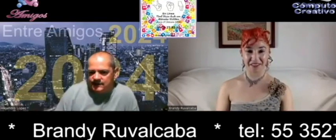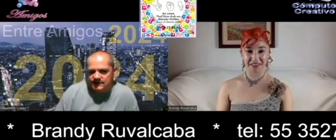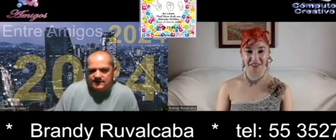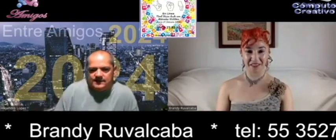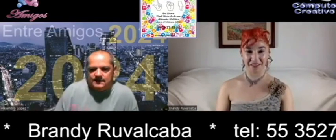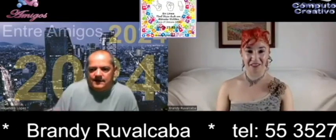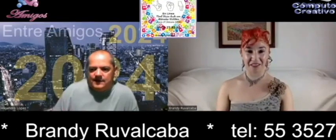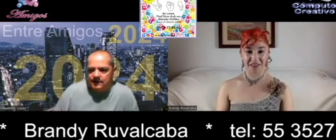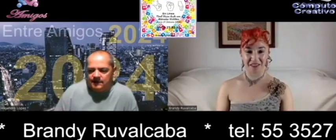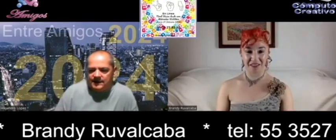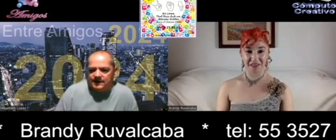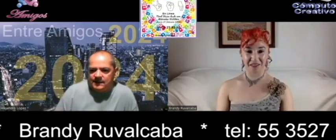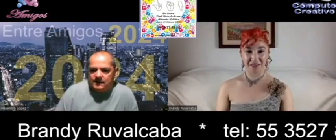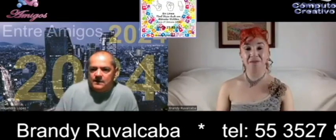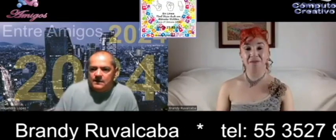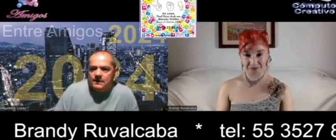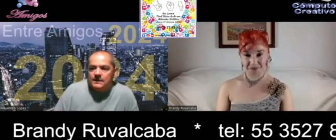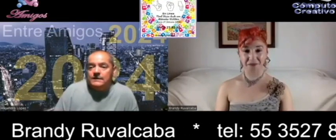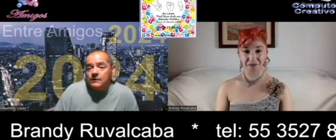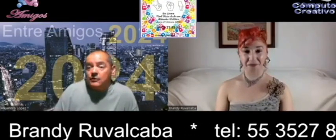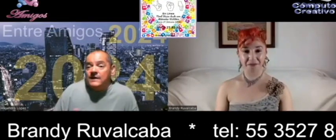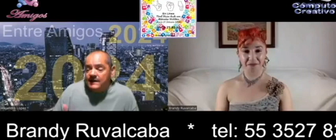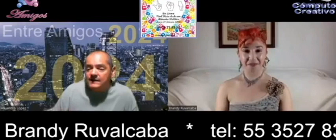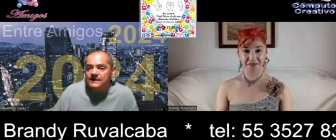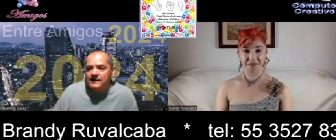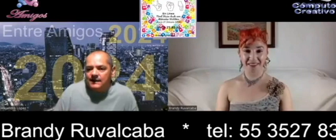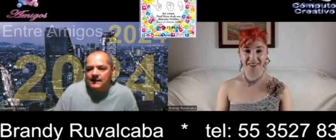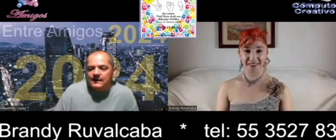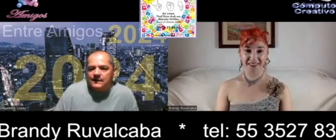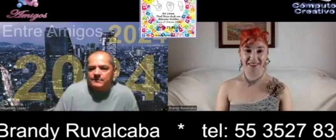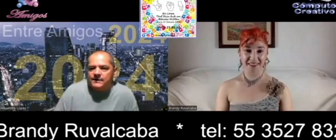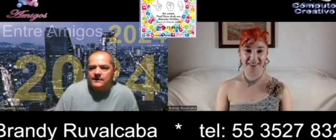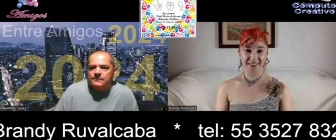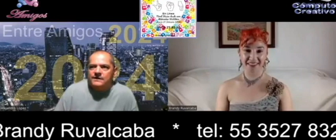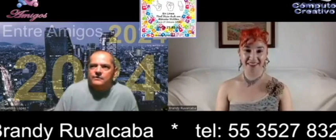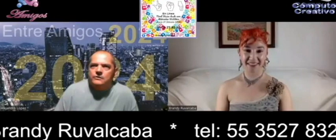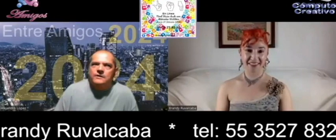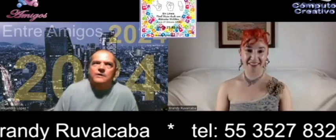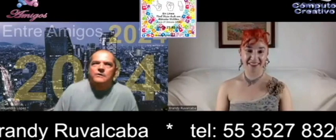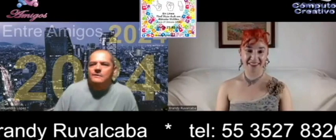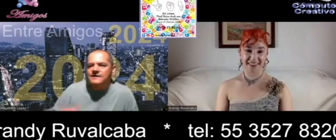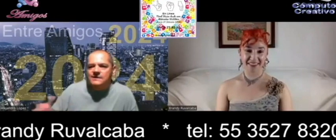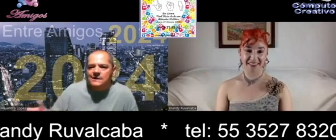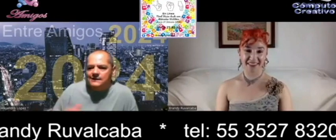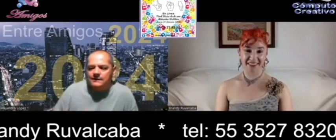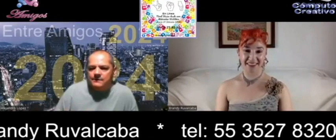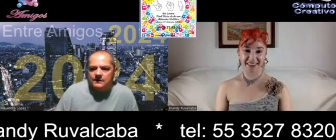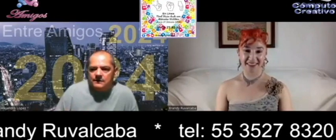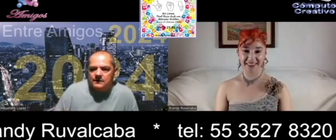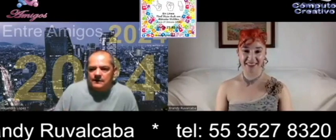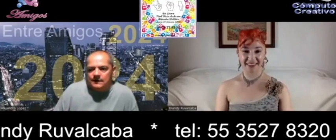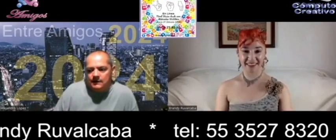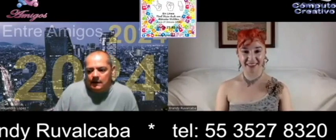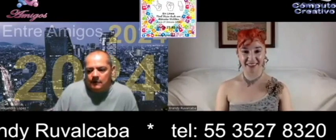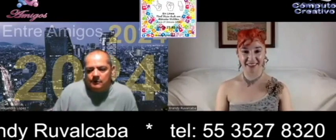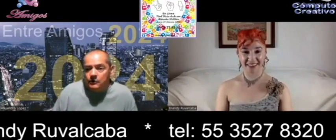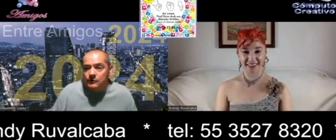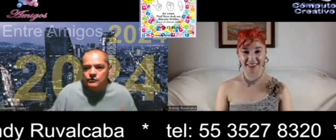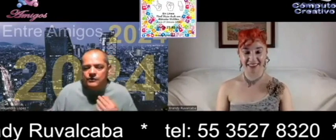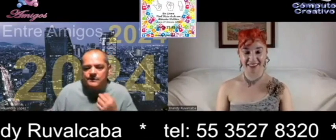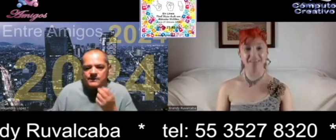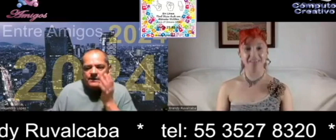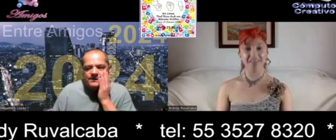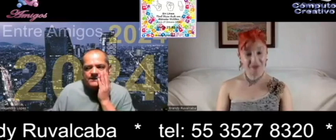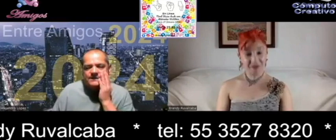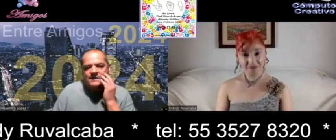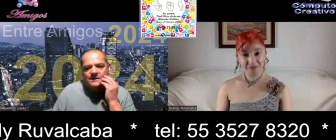¿no? O sea, ¿quién se iba a imaginar? Y te digo, y hay gente que de repente me dice, oye, ¿cuándo hablas de tal tema? Y a lo mejor luego